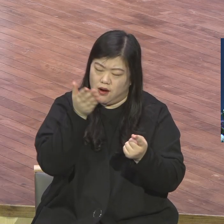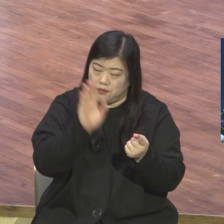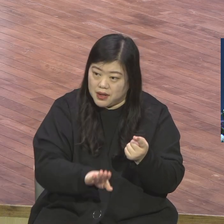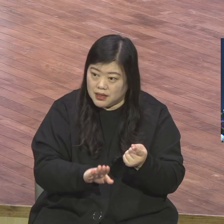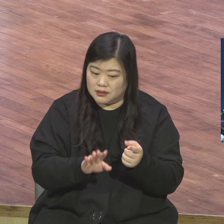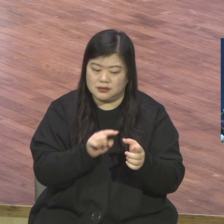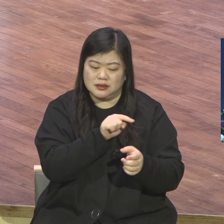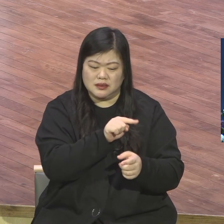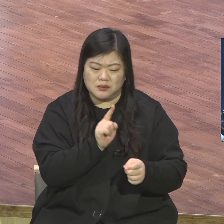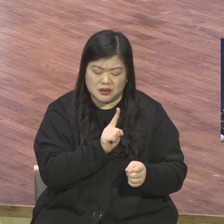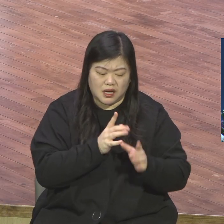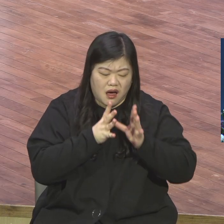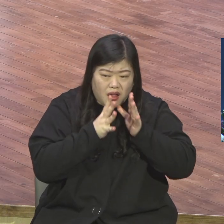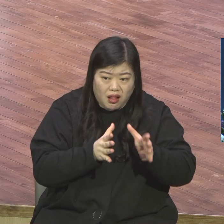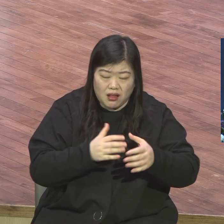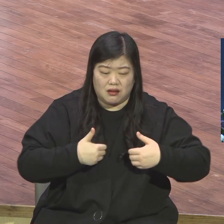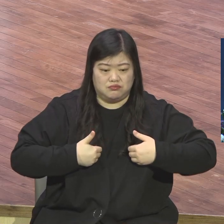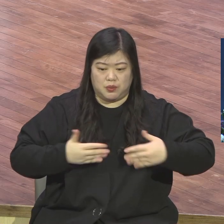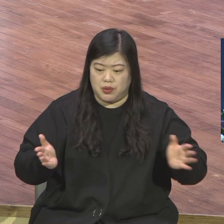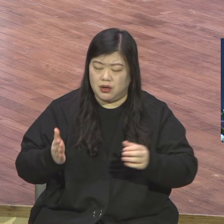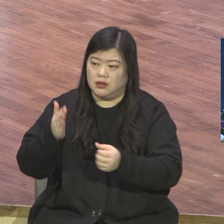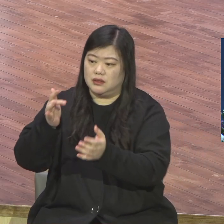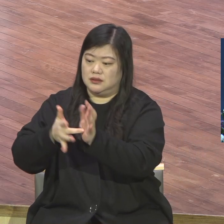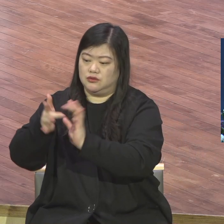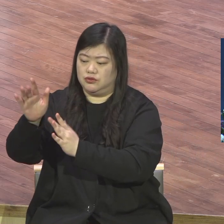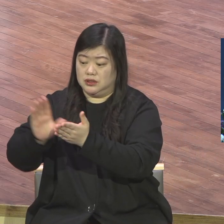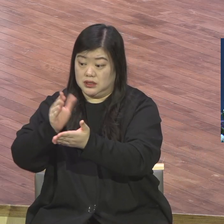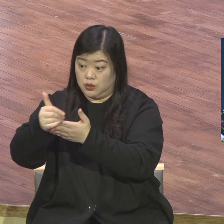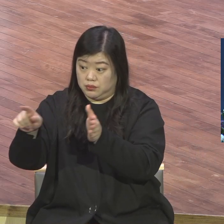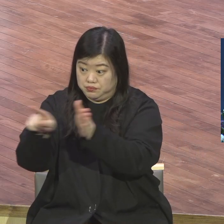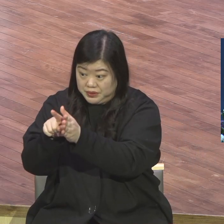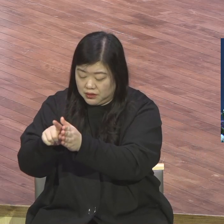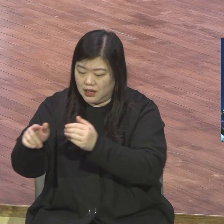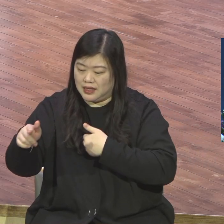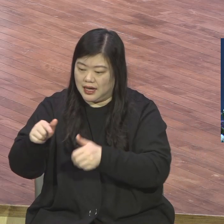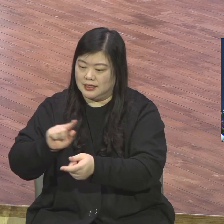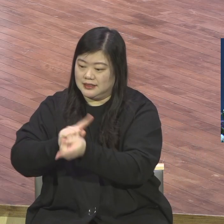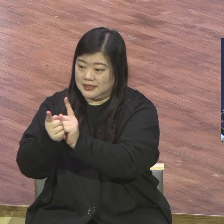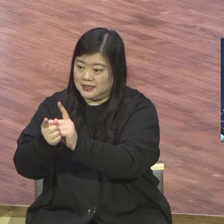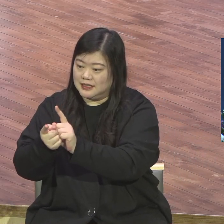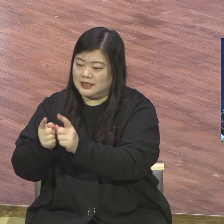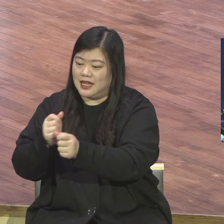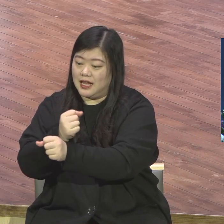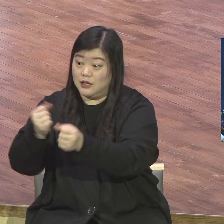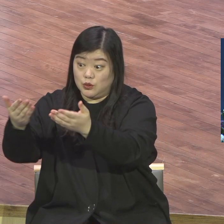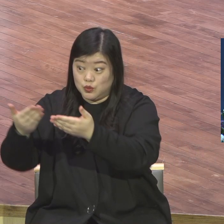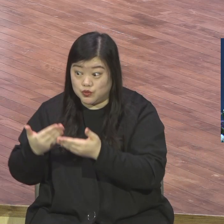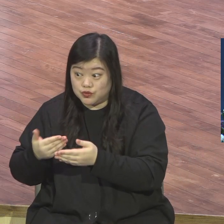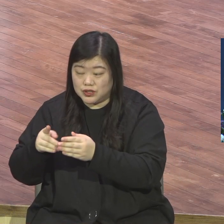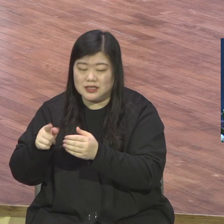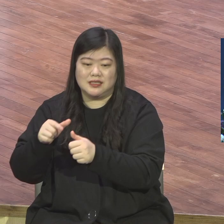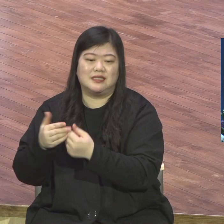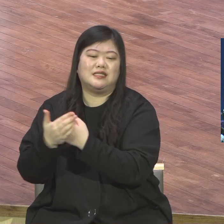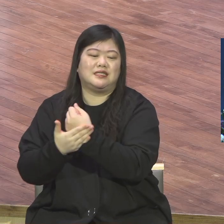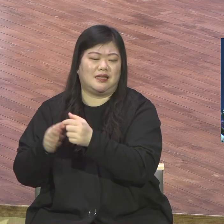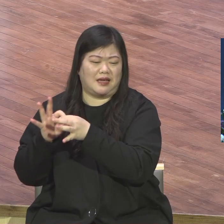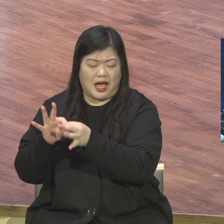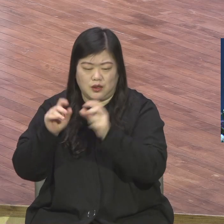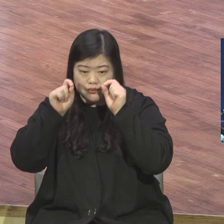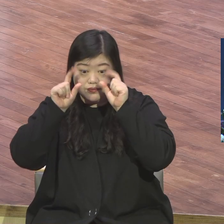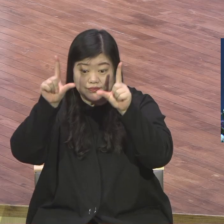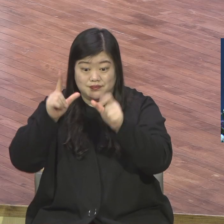대속과 부활을 누리는 놀라운 축복의 속으로 들어가시기를 주의 이름으로 축복합니다. 그럼